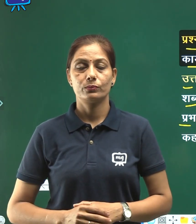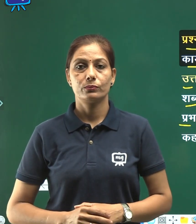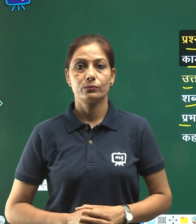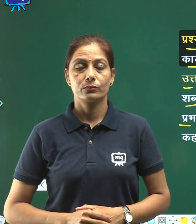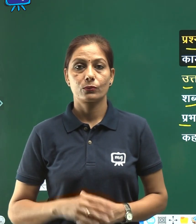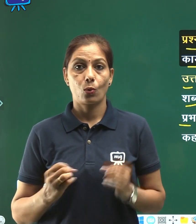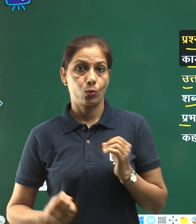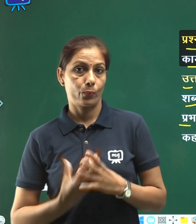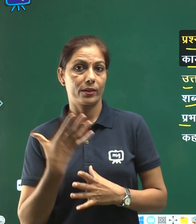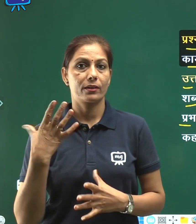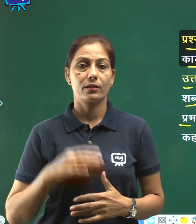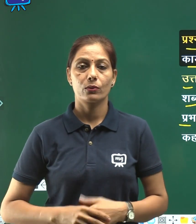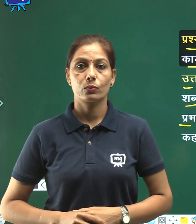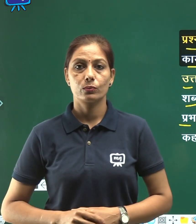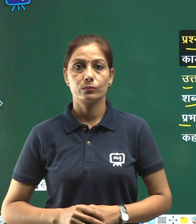उत्पन्न करने को